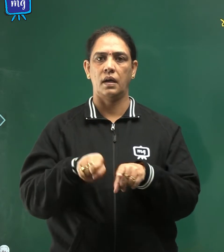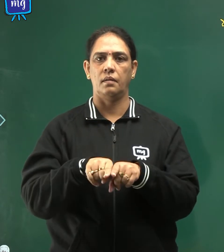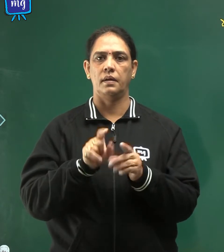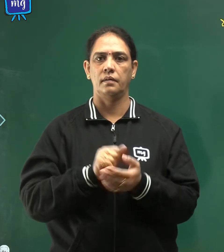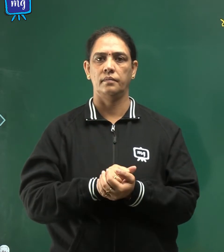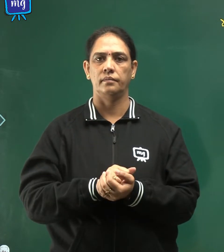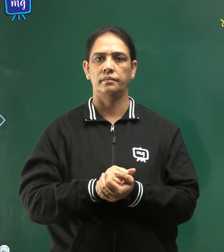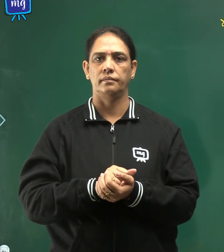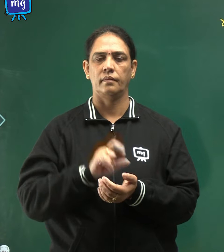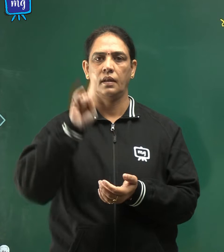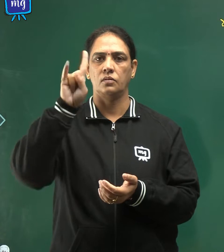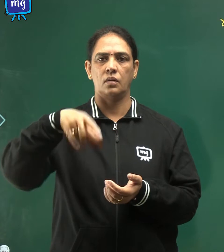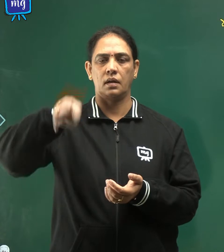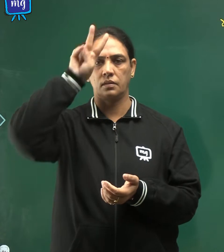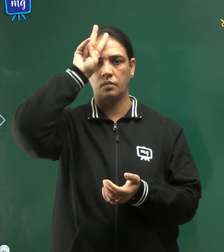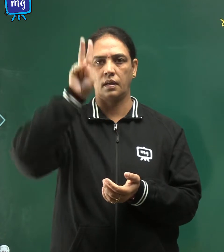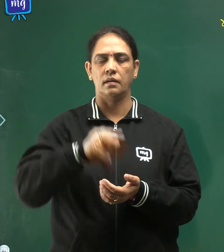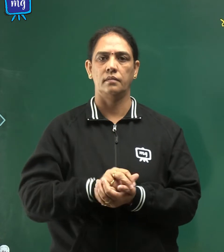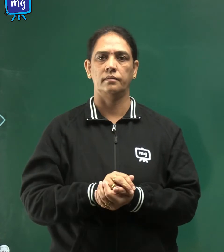बराबर 16 का स्क्वायर।